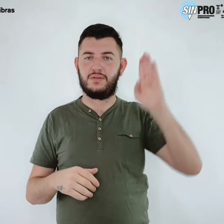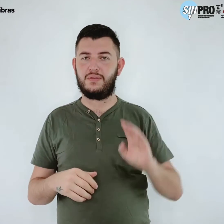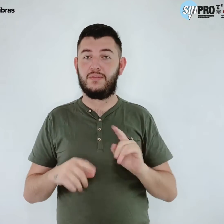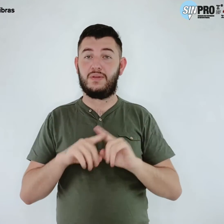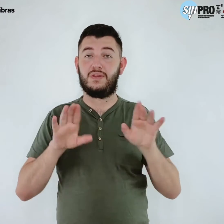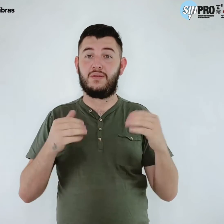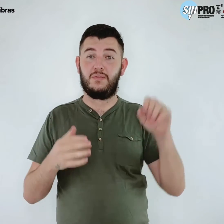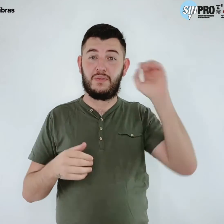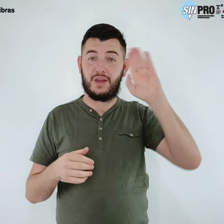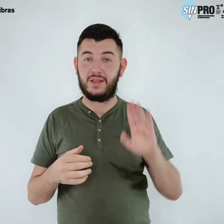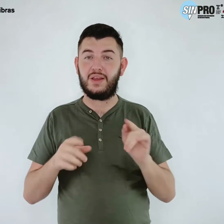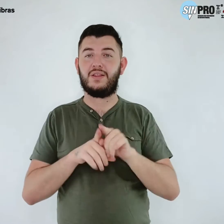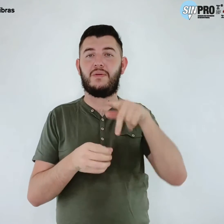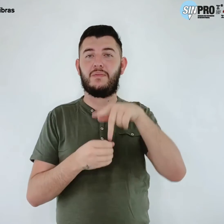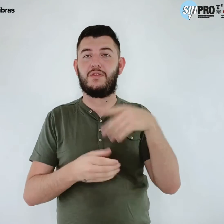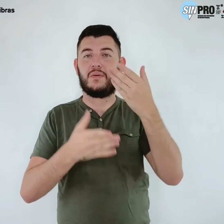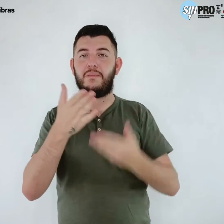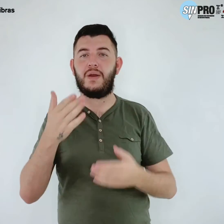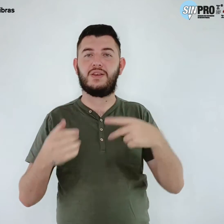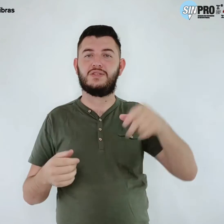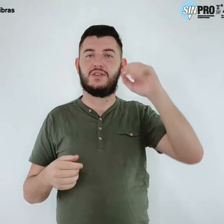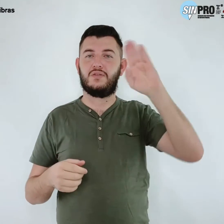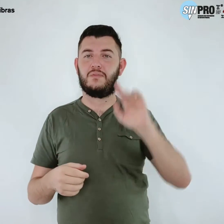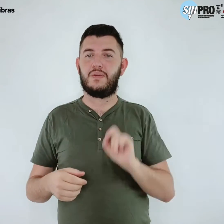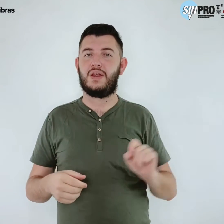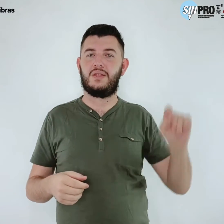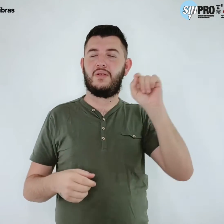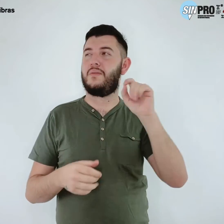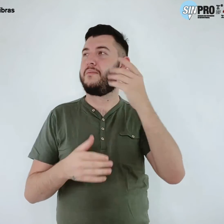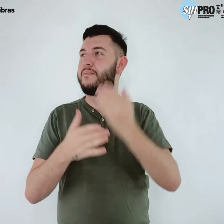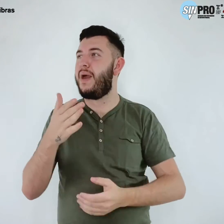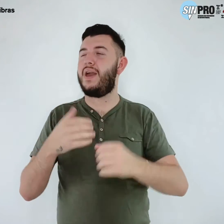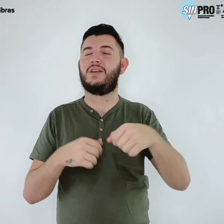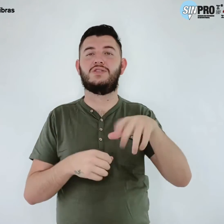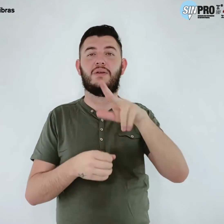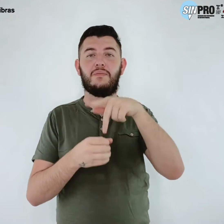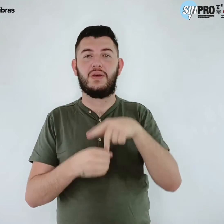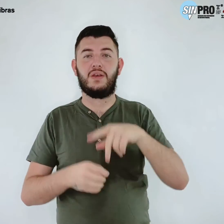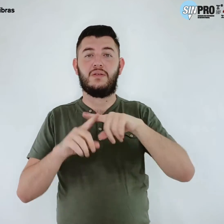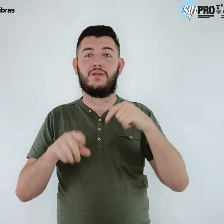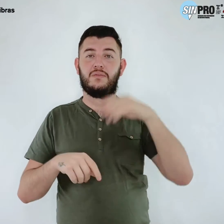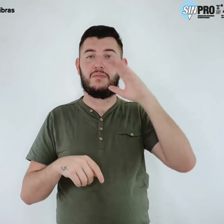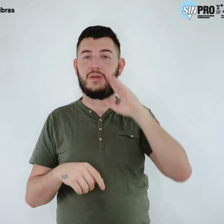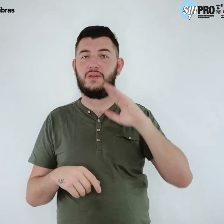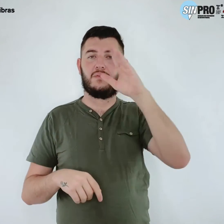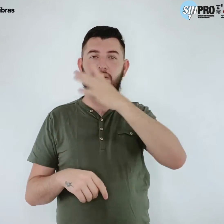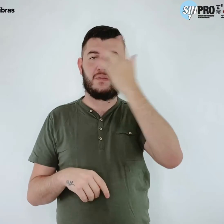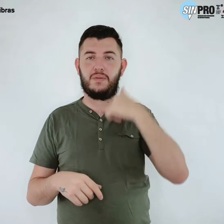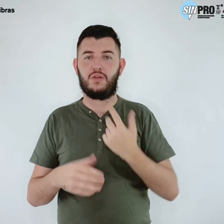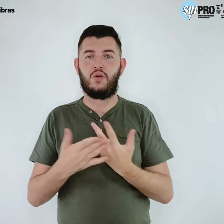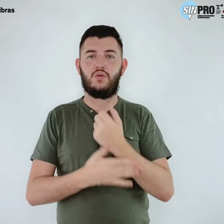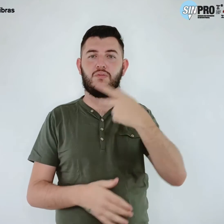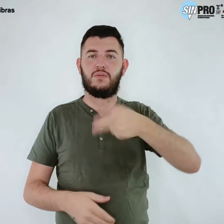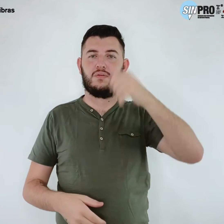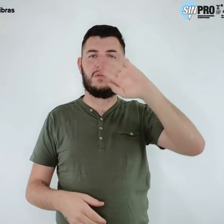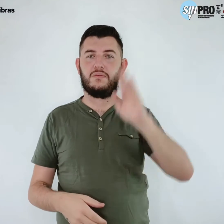dos brasileiros, a Petrobras também perde. Perde o Brasil, perde a Petrobras e, principalmente, perde